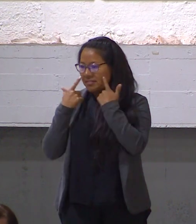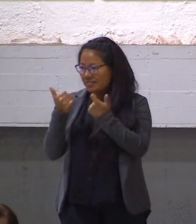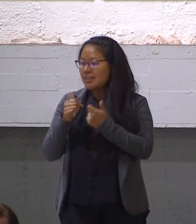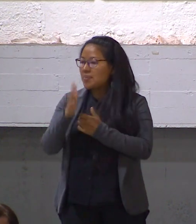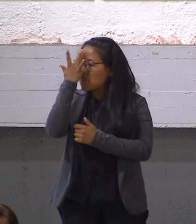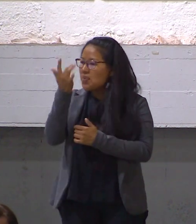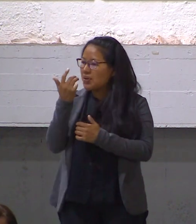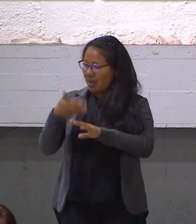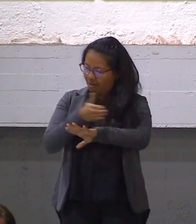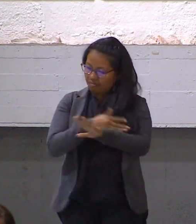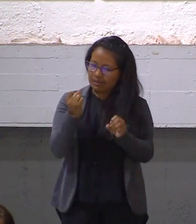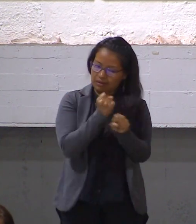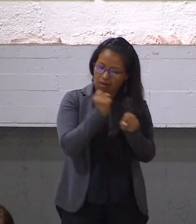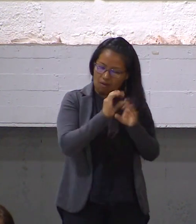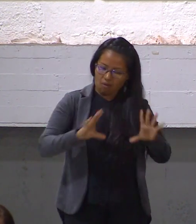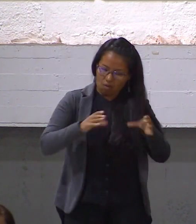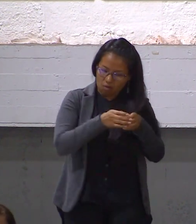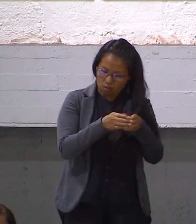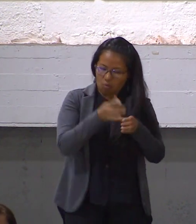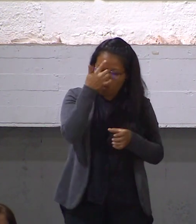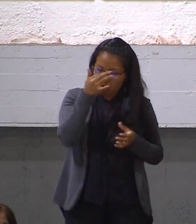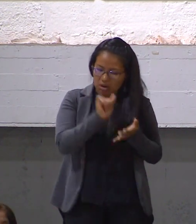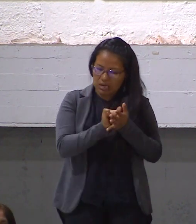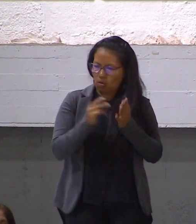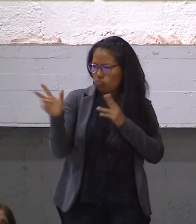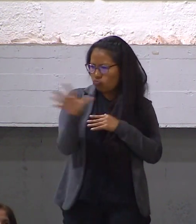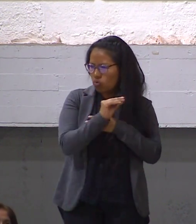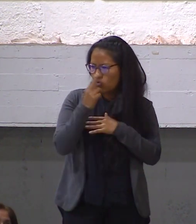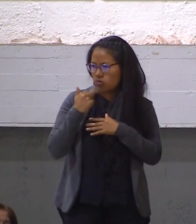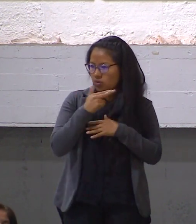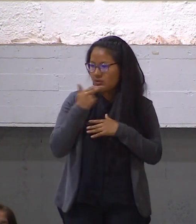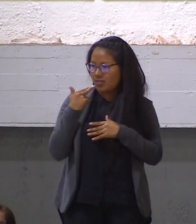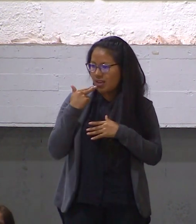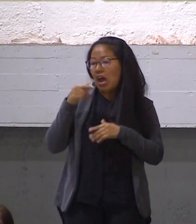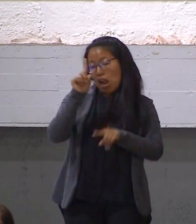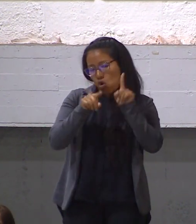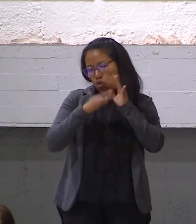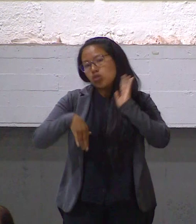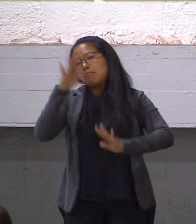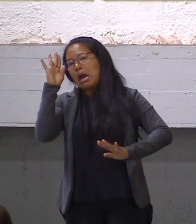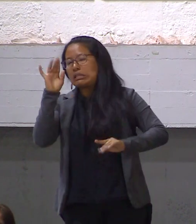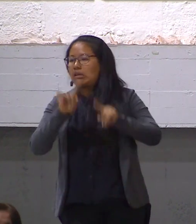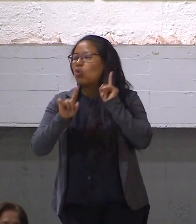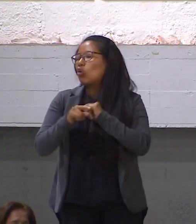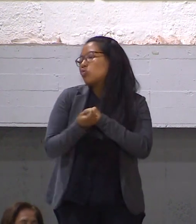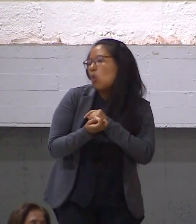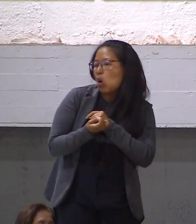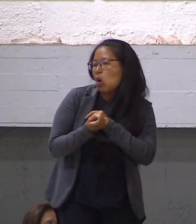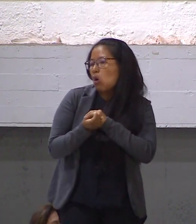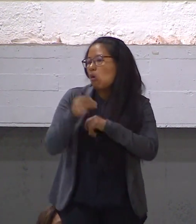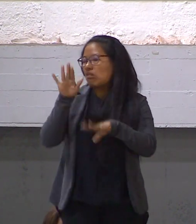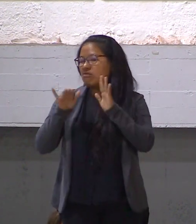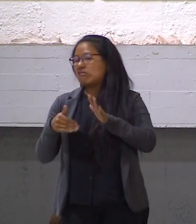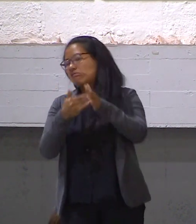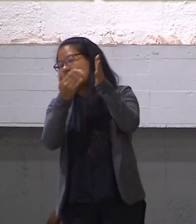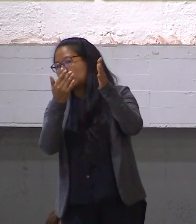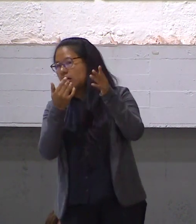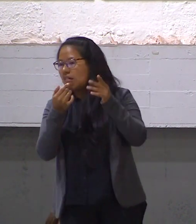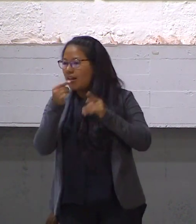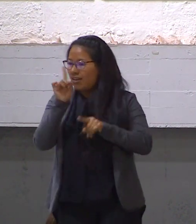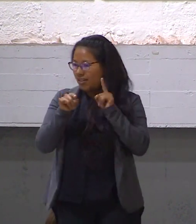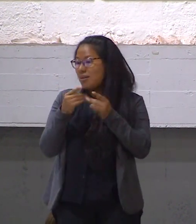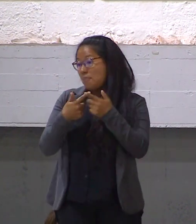un trabajo en equipo y creo que todos estamos comprometidos unos en más o menor grado algunos con controversias otros con no